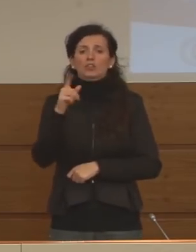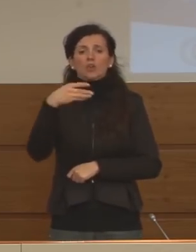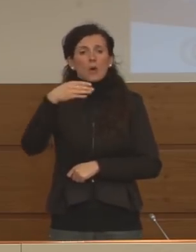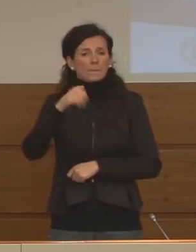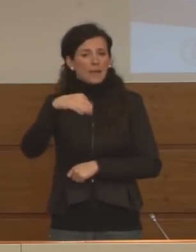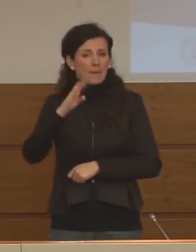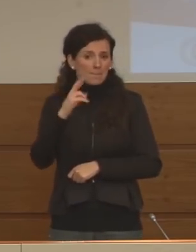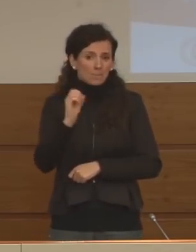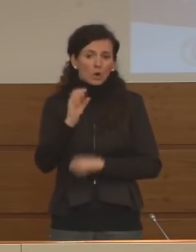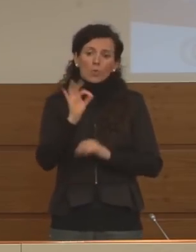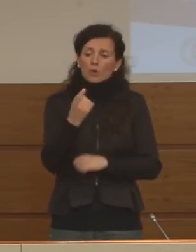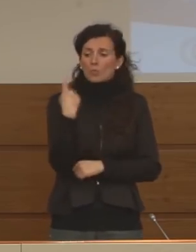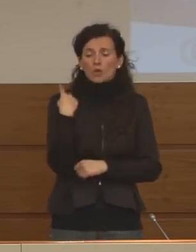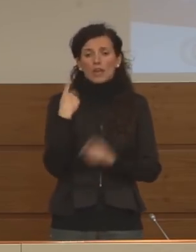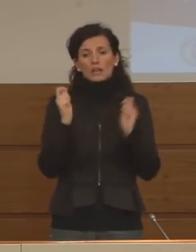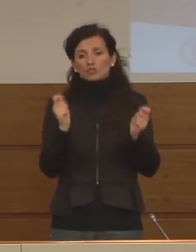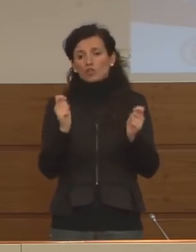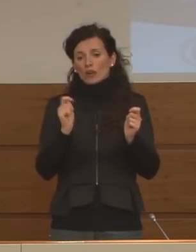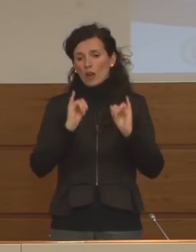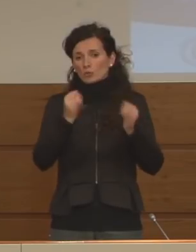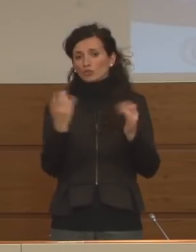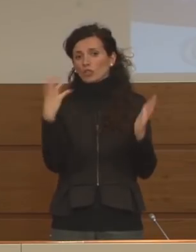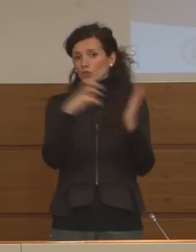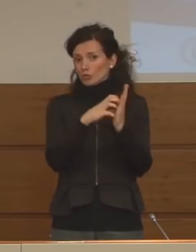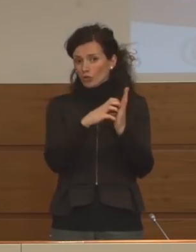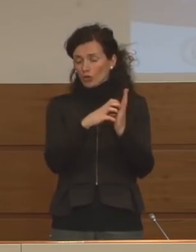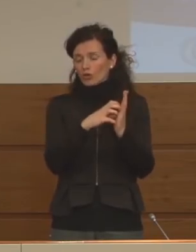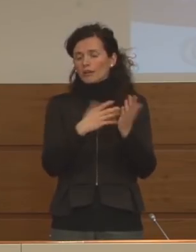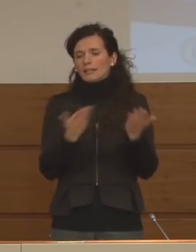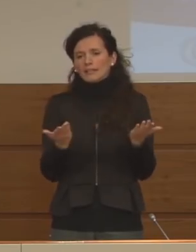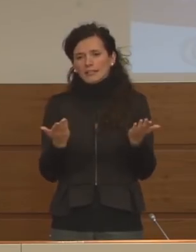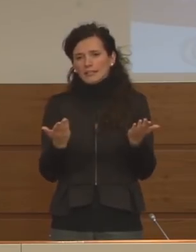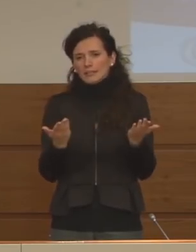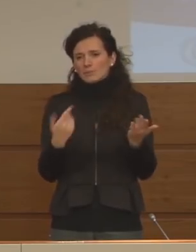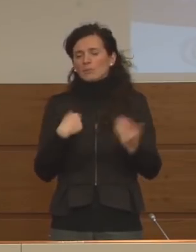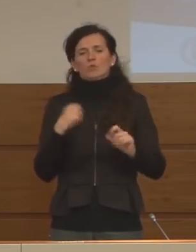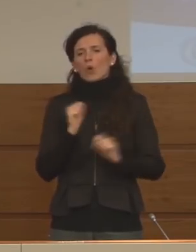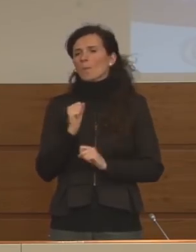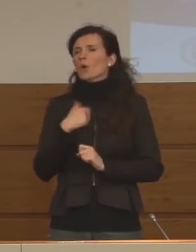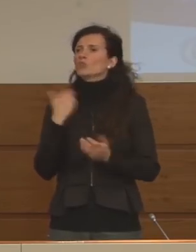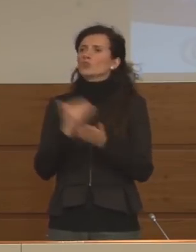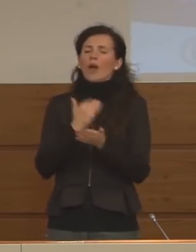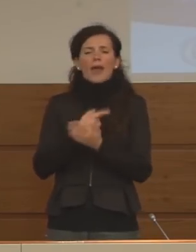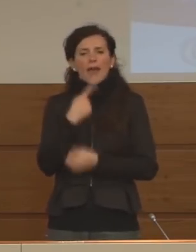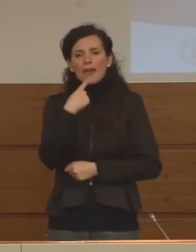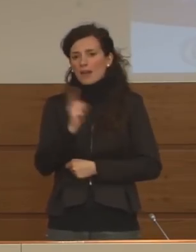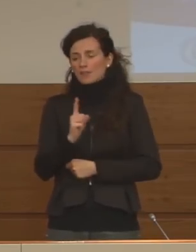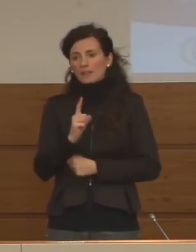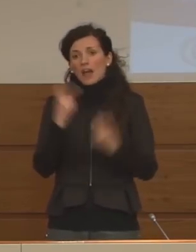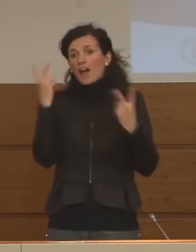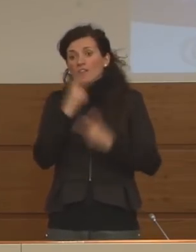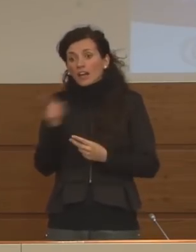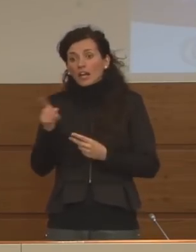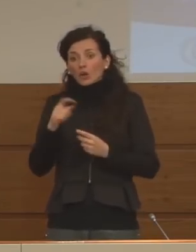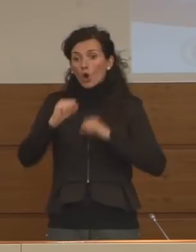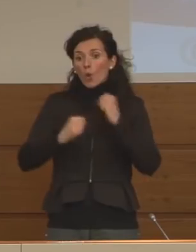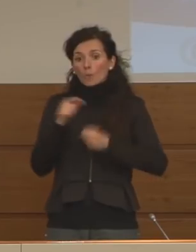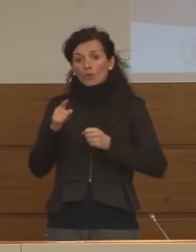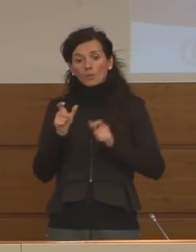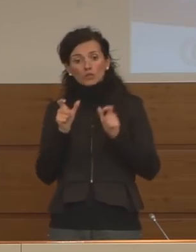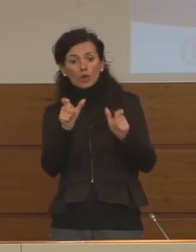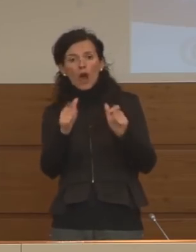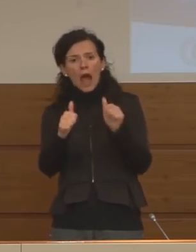dell'inchiesta uscita ieri sul nostro giornale tipi punto it insomma non è proprio anticipare quando